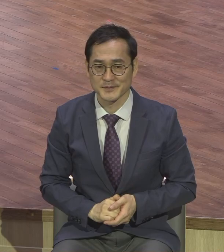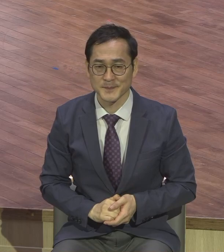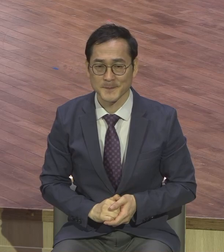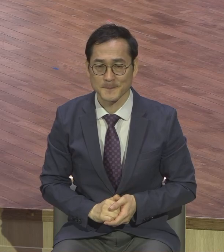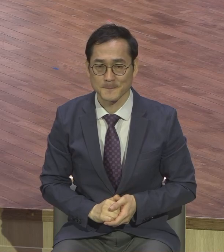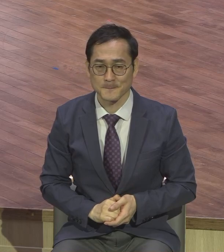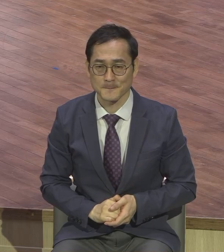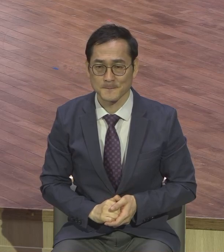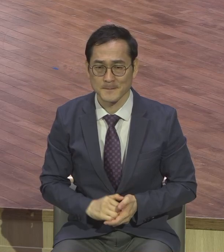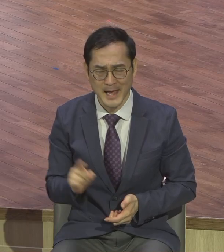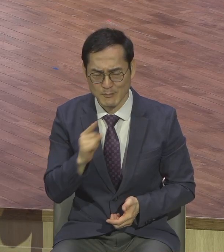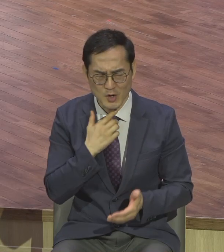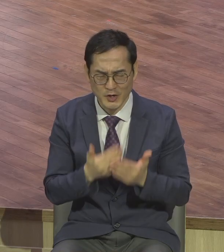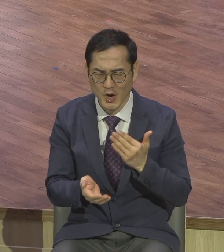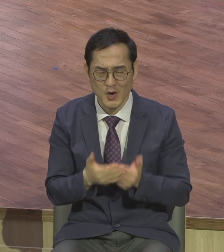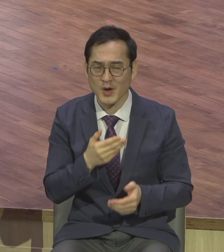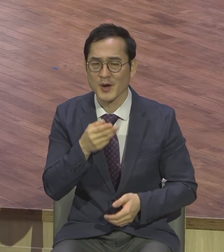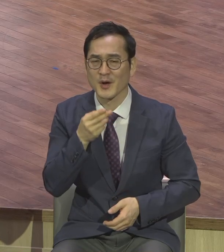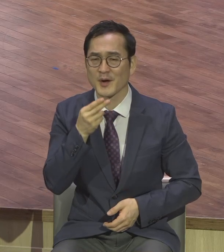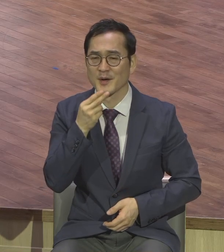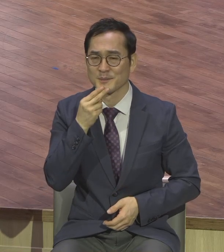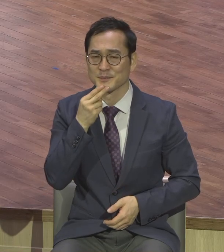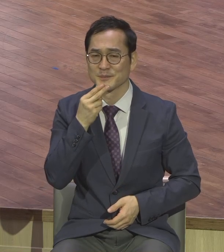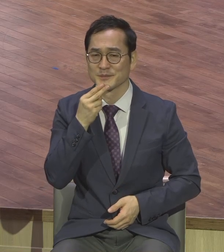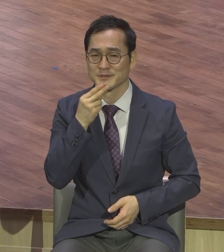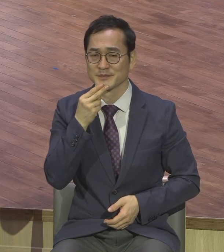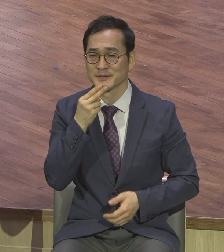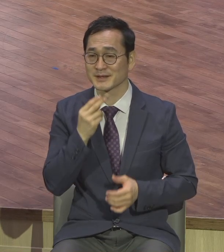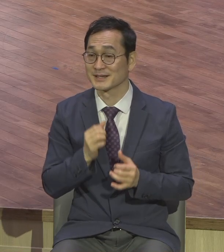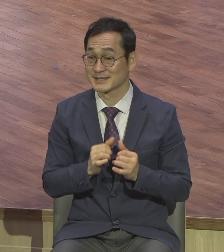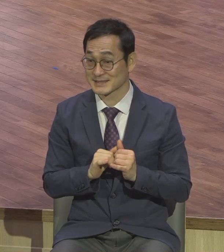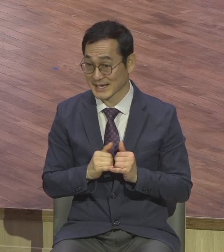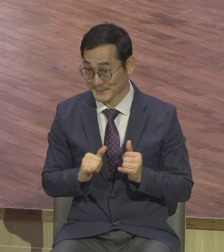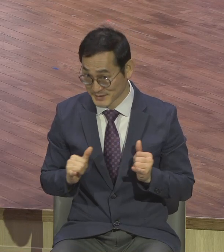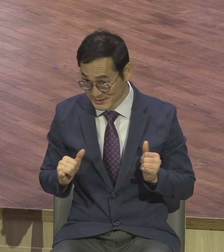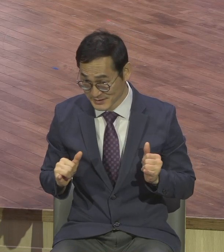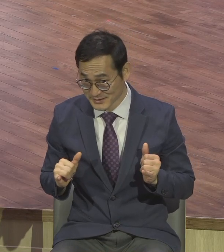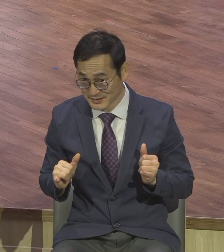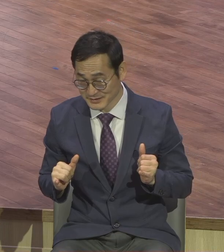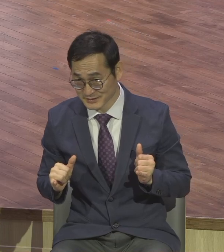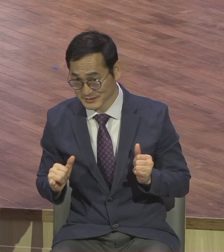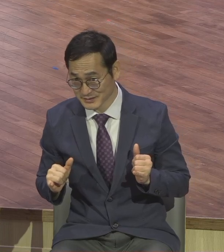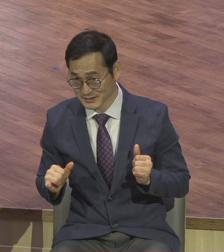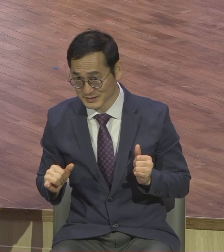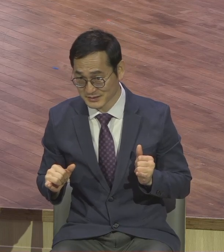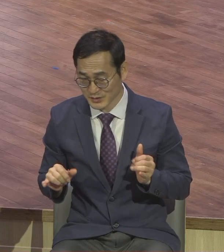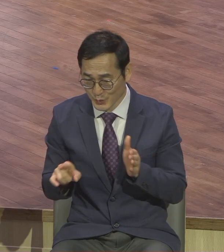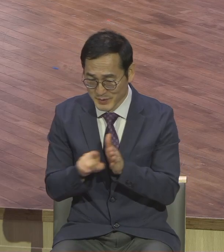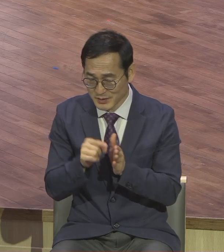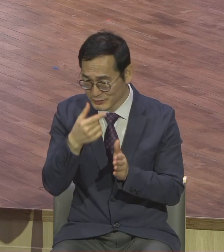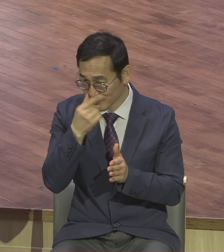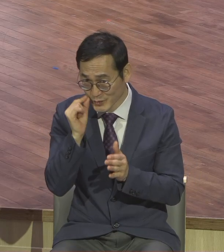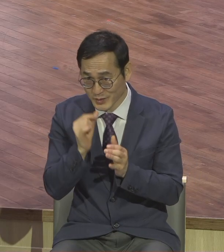이런 경험이 없이 복음을 듣는 신자들, 이 새 신자들, 믿음 없는 사람들의 이